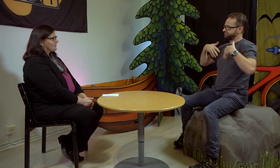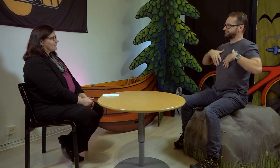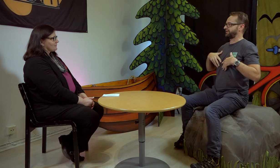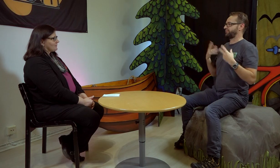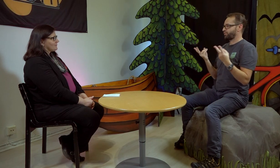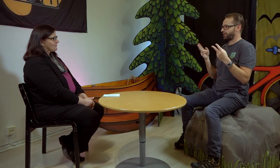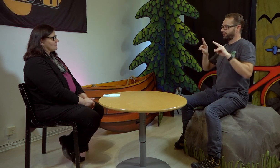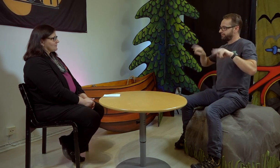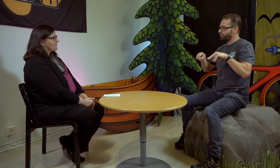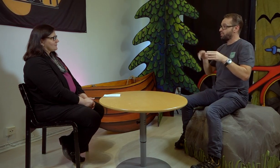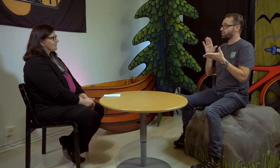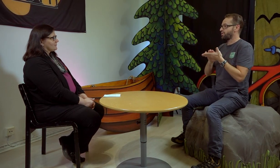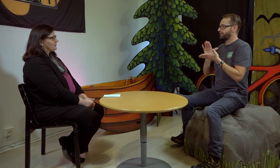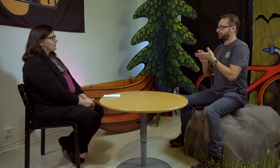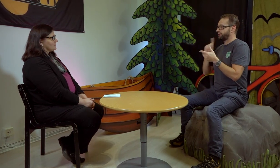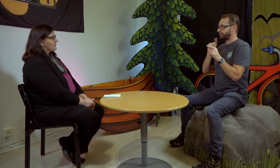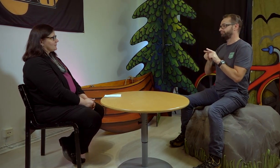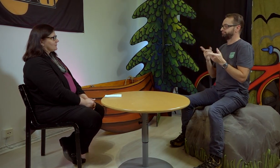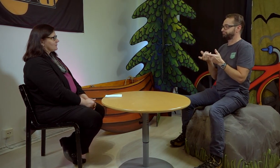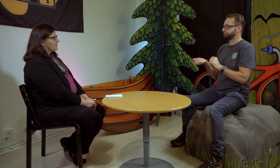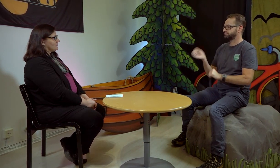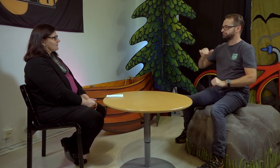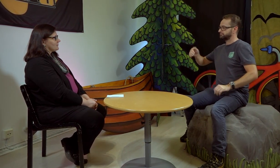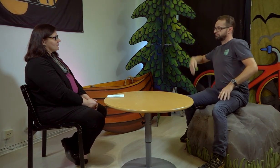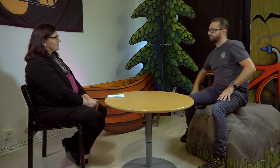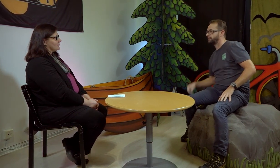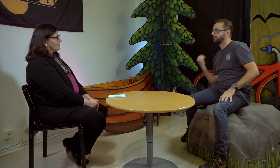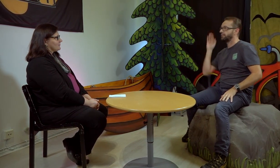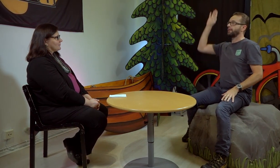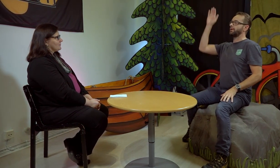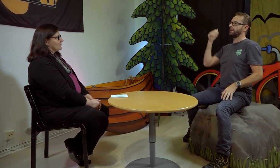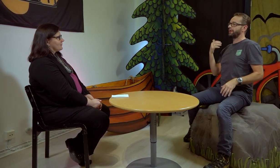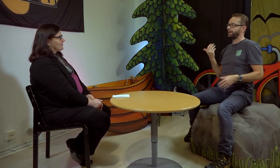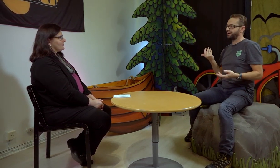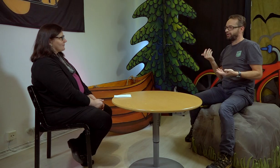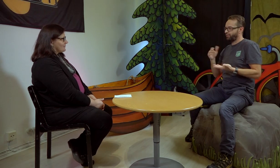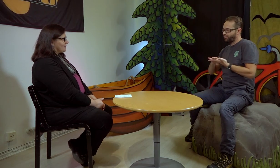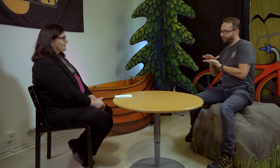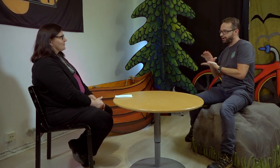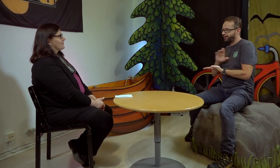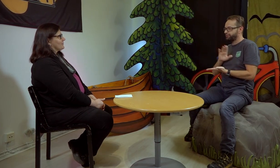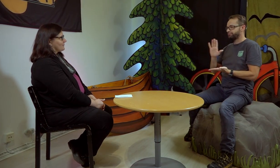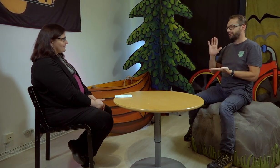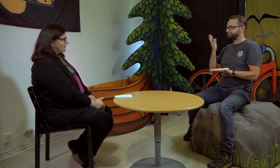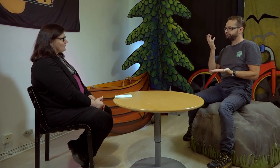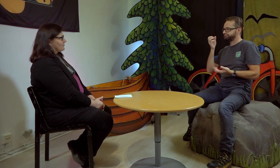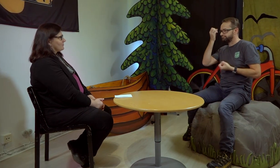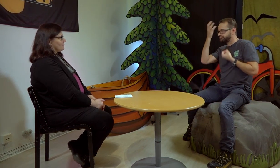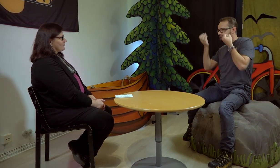se pitää keholla omaksua tanssiin tällainen rytmi ja tahti. Se on oma